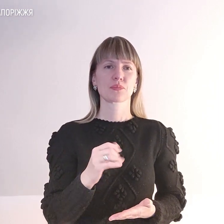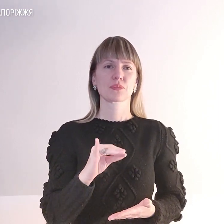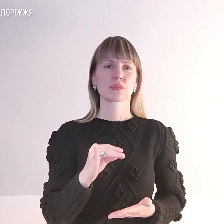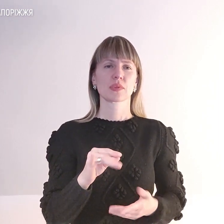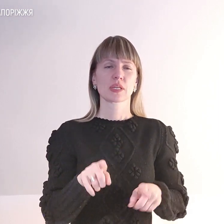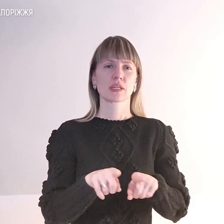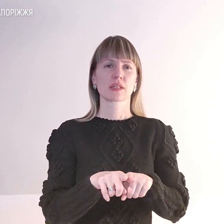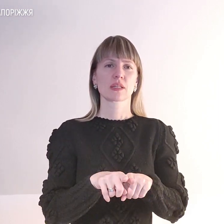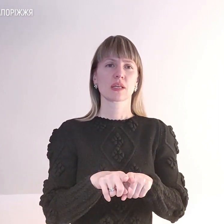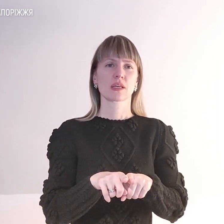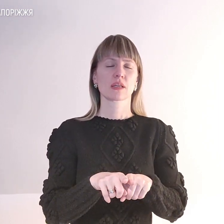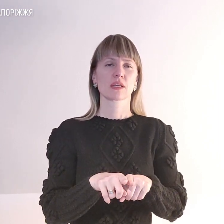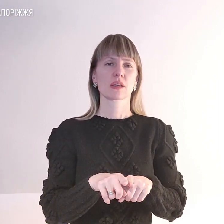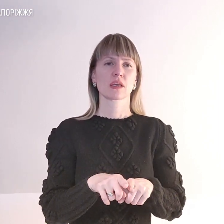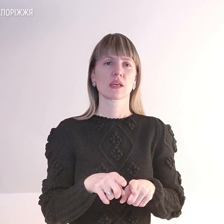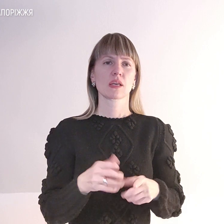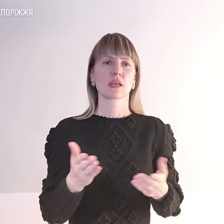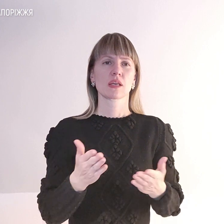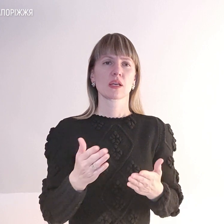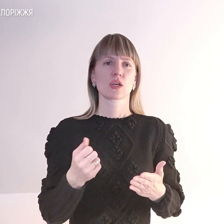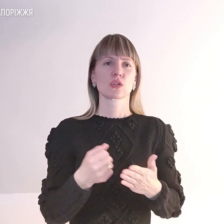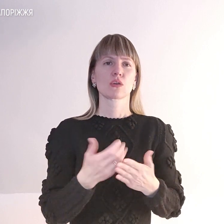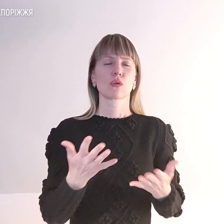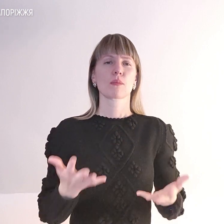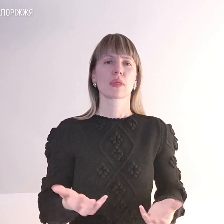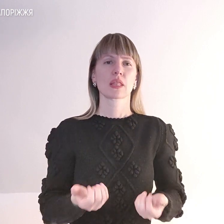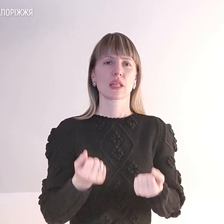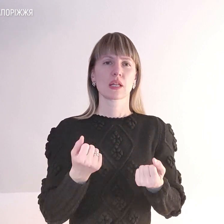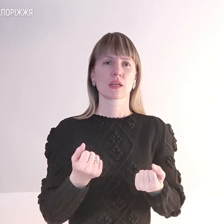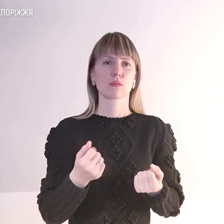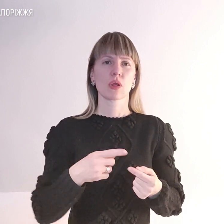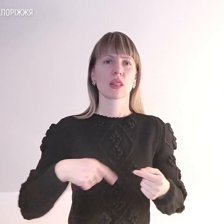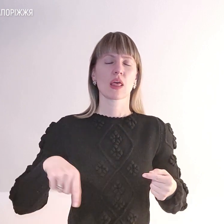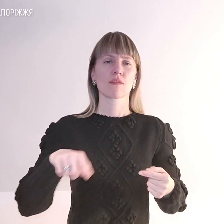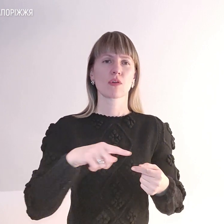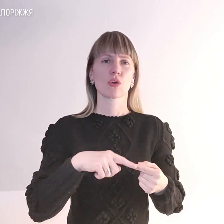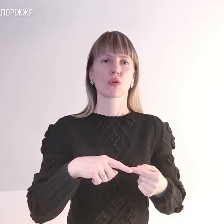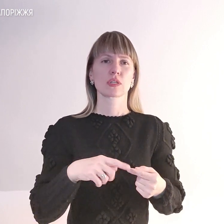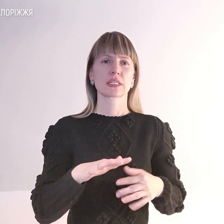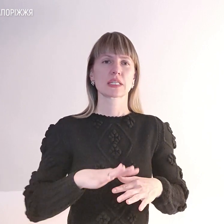такий деякий деяку підтримку навколишнього середовища.